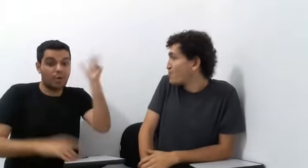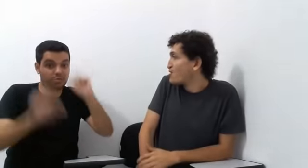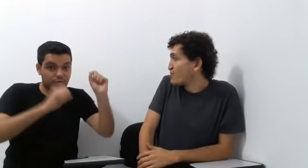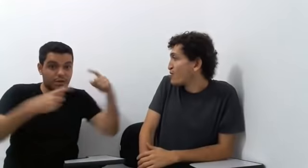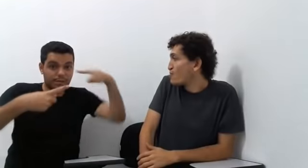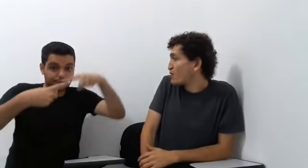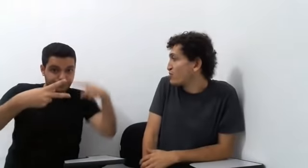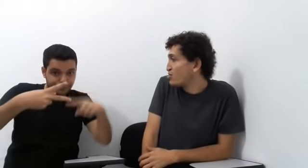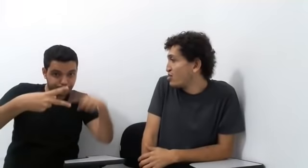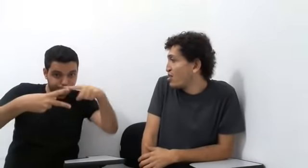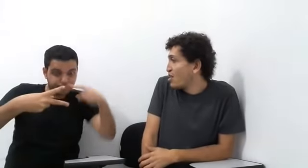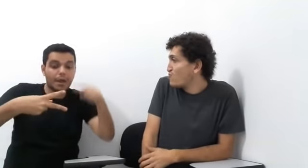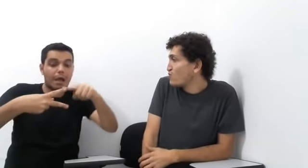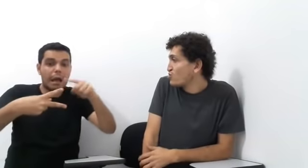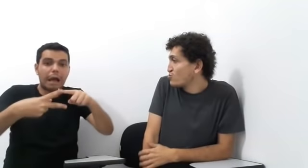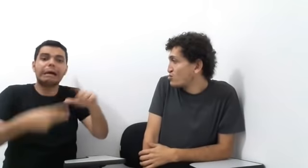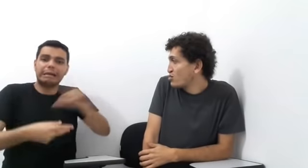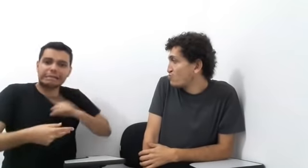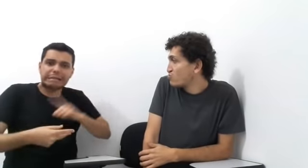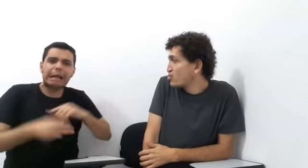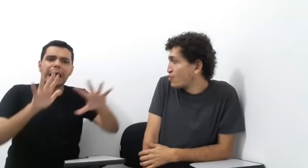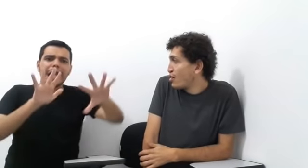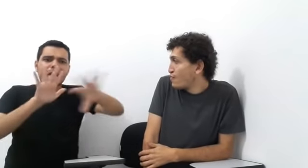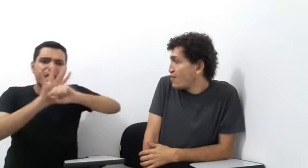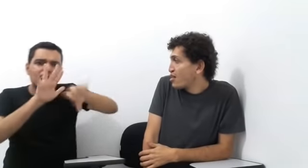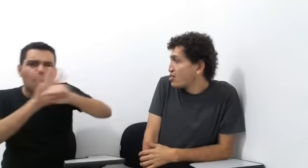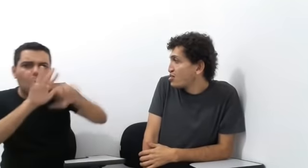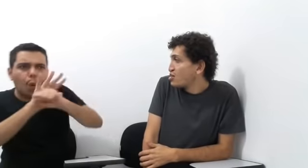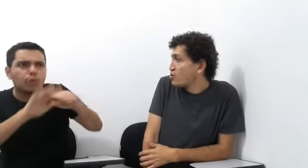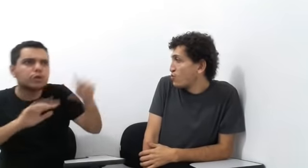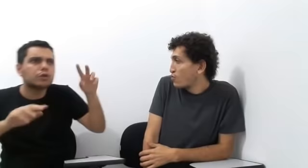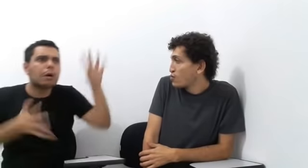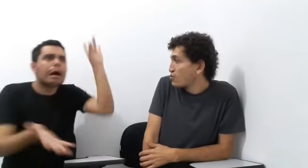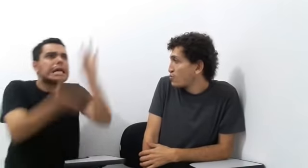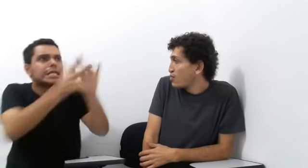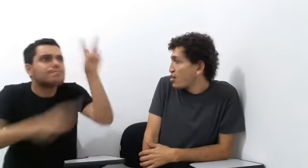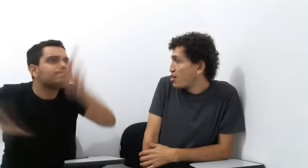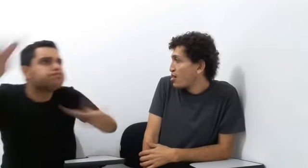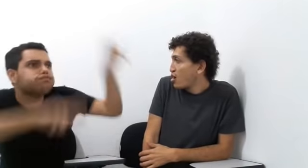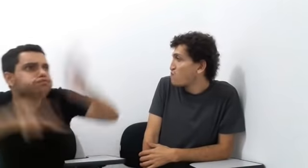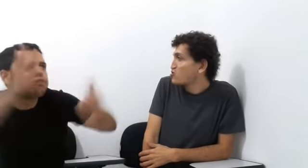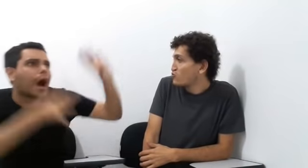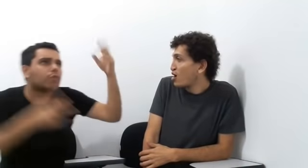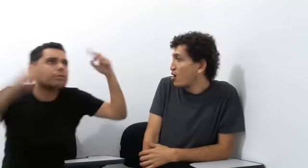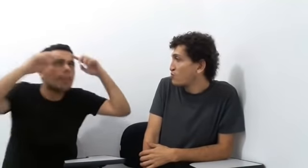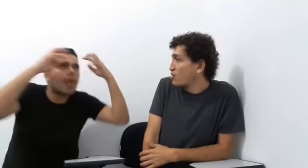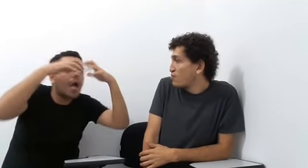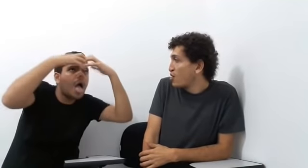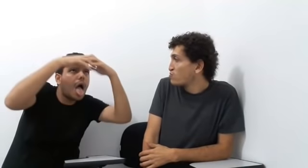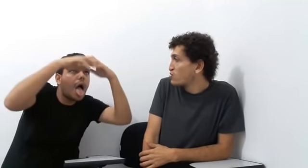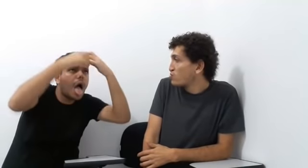realmente é aqui. Duas coisas. Primeiro, tem aí icone real, visual, né? Uns